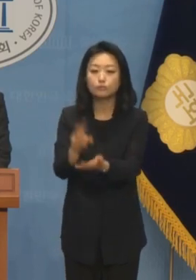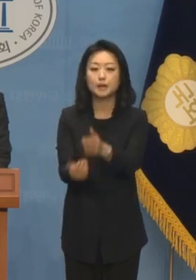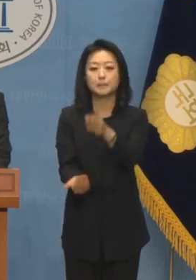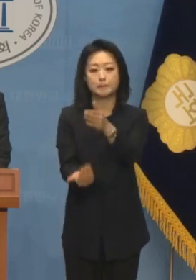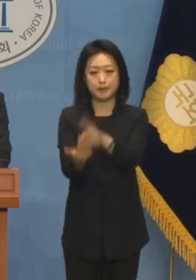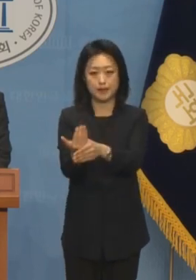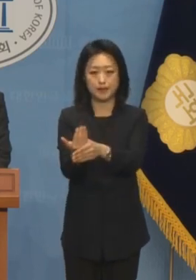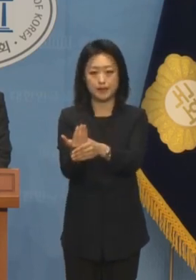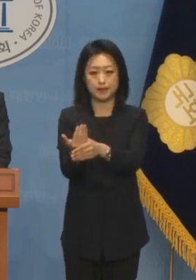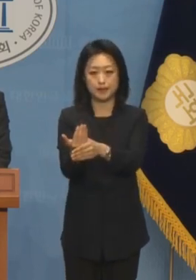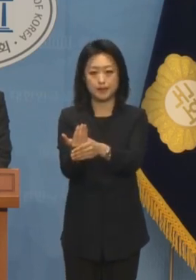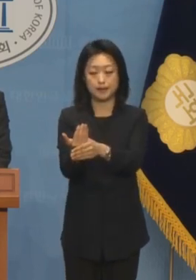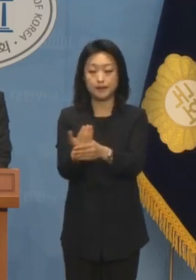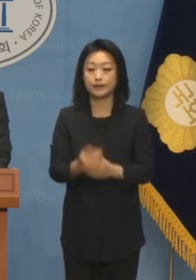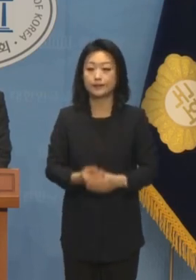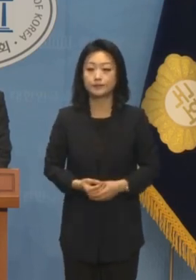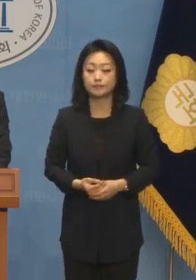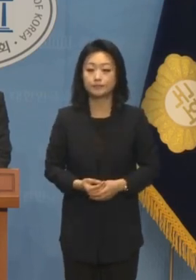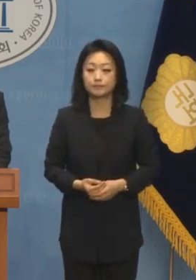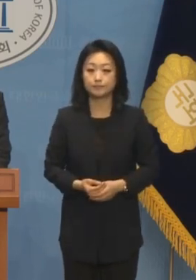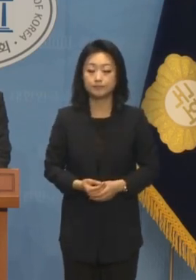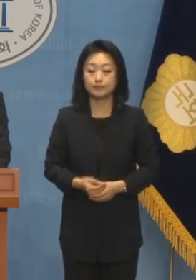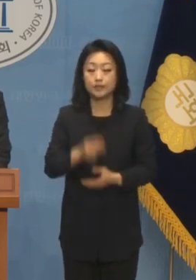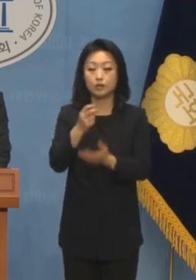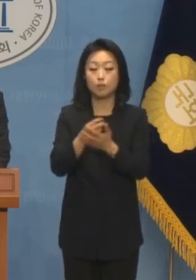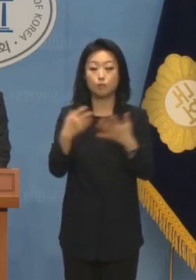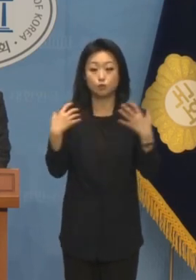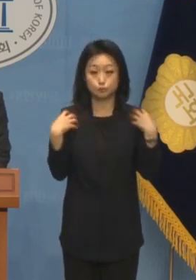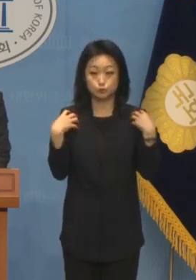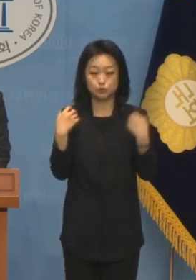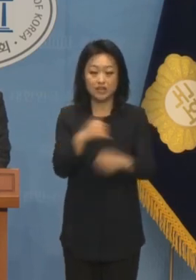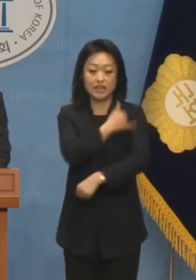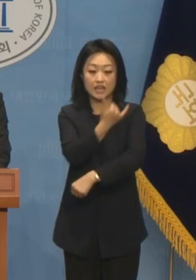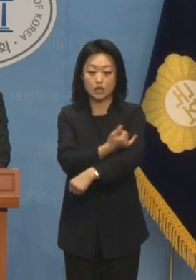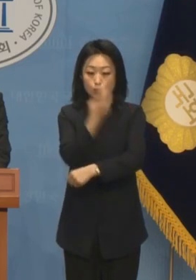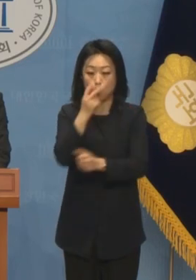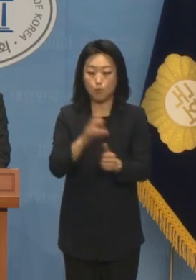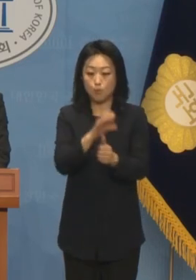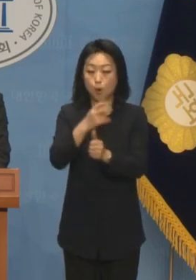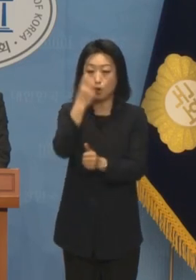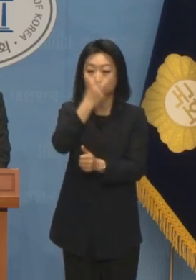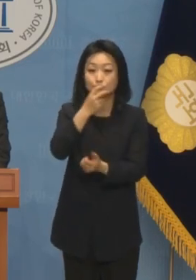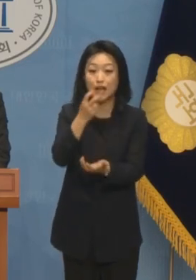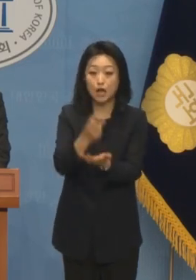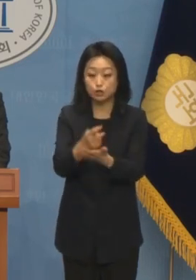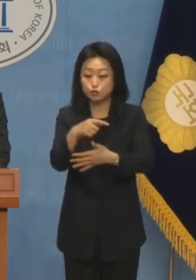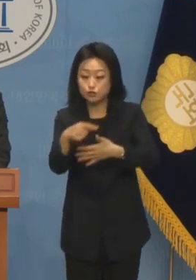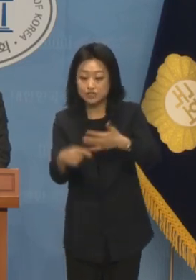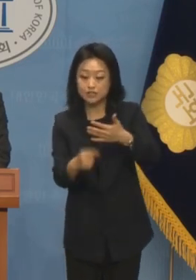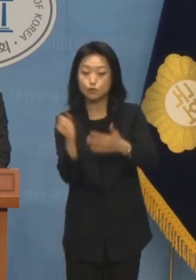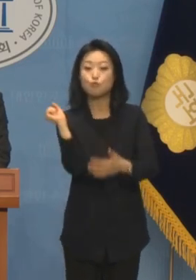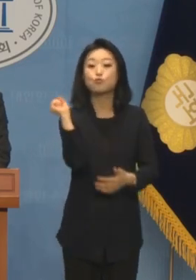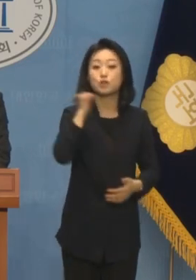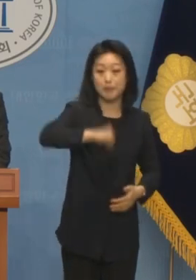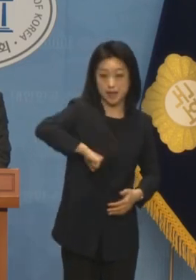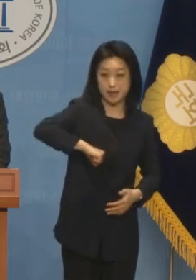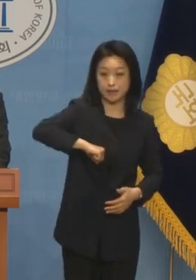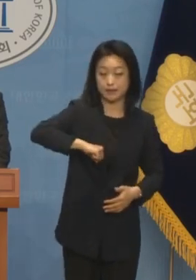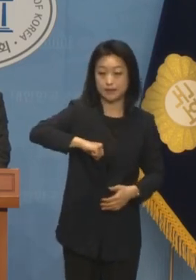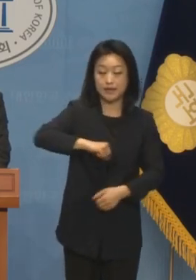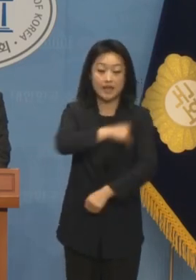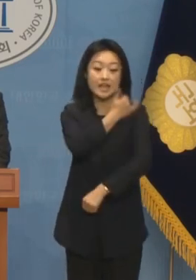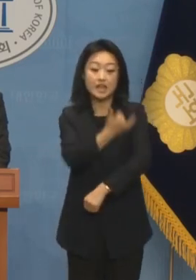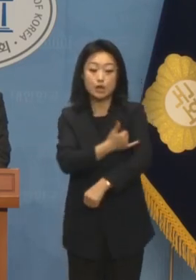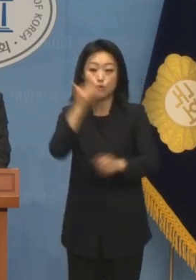보입니다. 이는 법무부 인권보호수사 규칙에도 위배되는 중대한